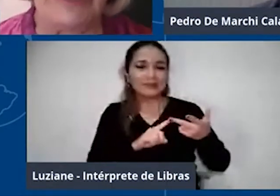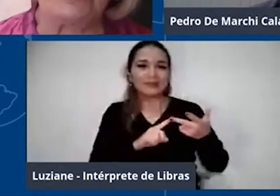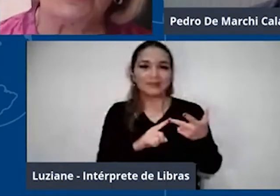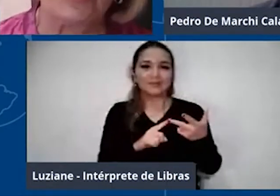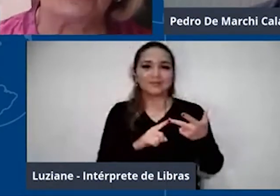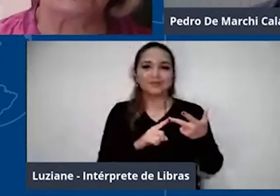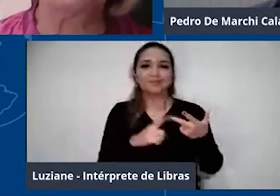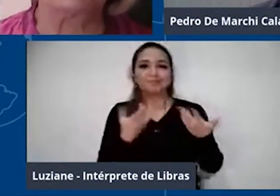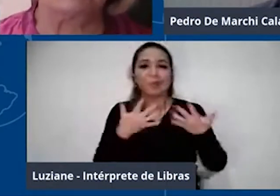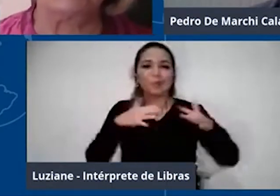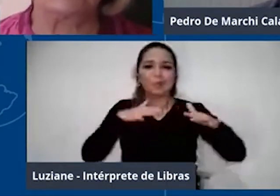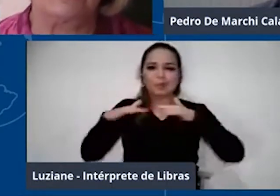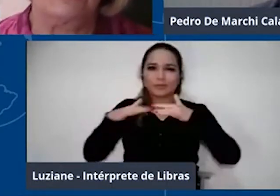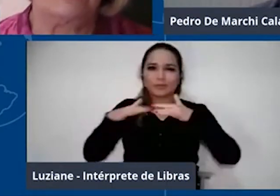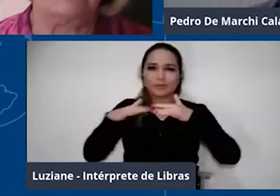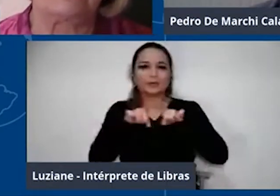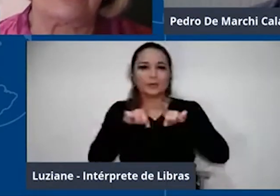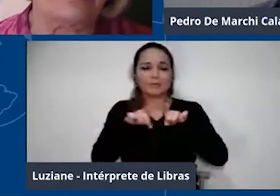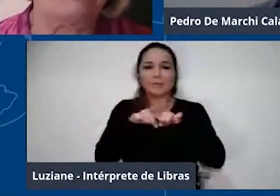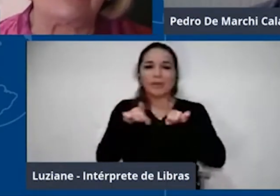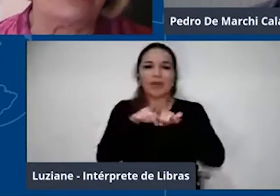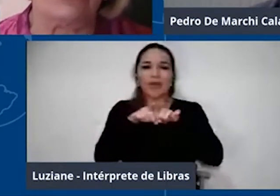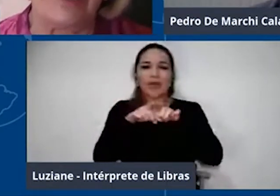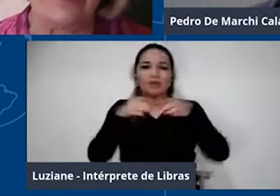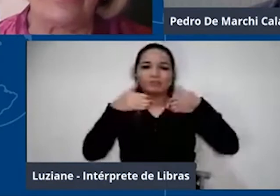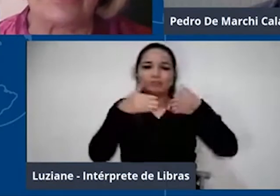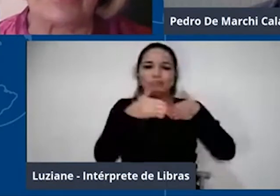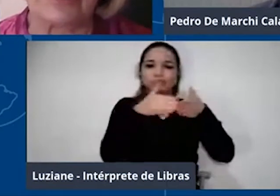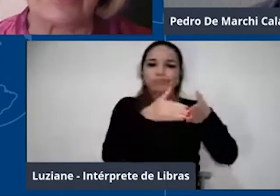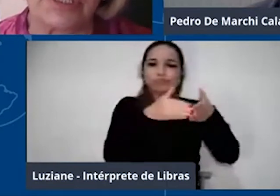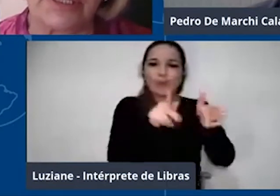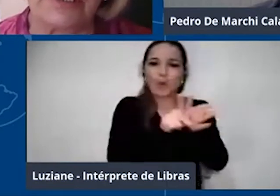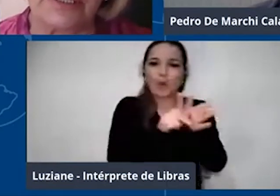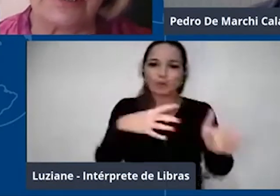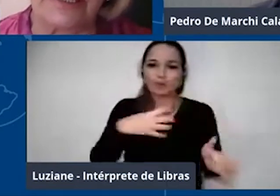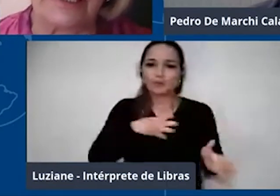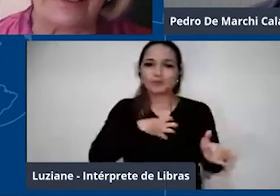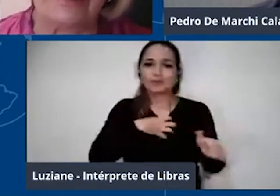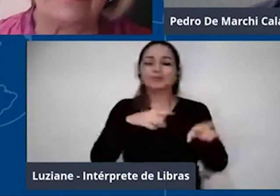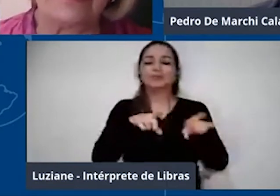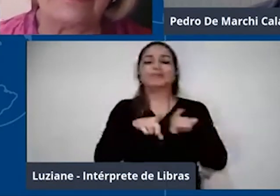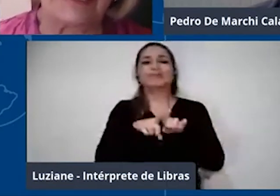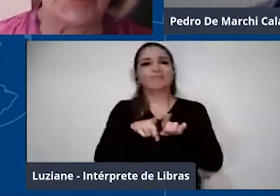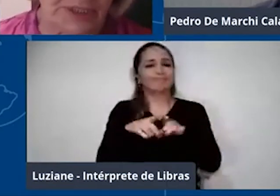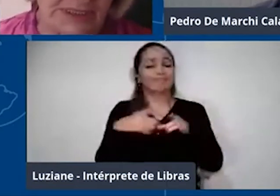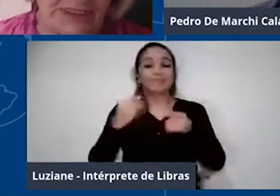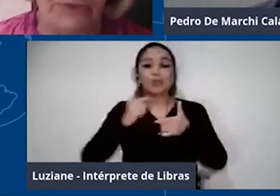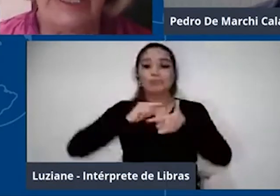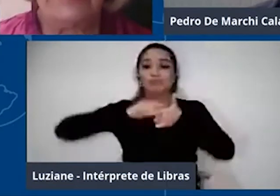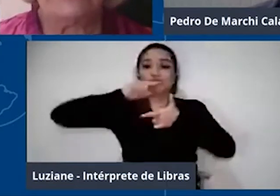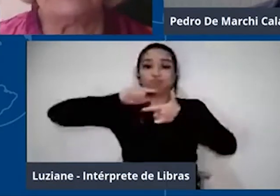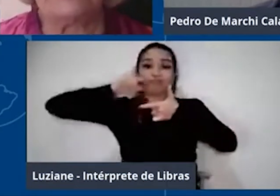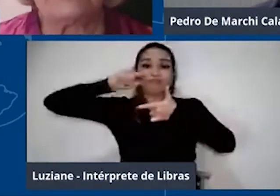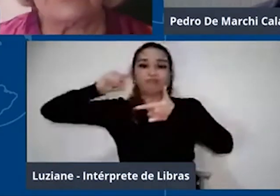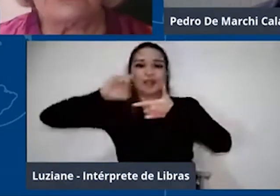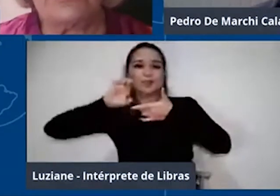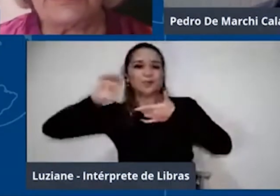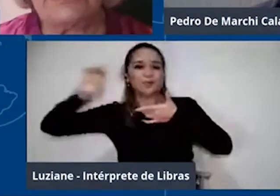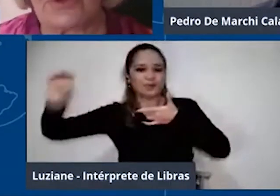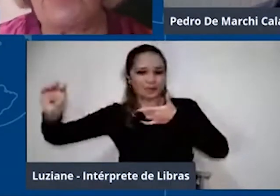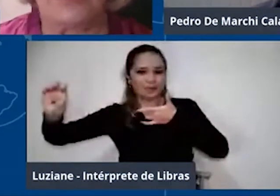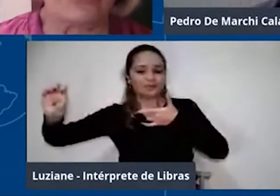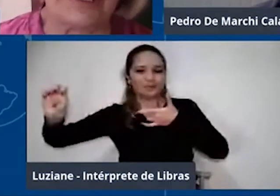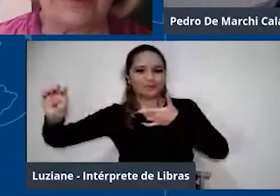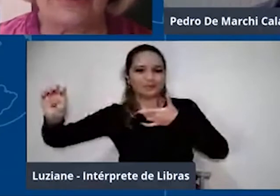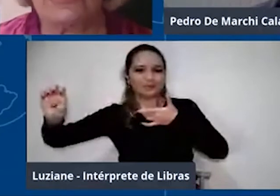o movimento do Porto de Rio Grande está batendo recordes da exportação